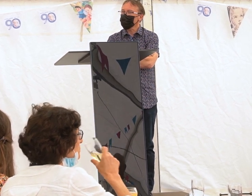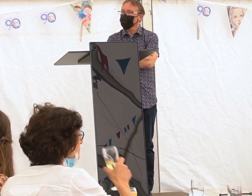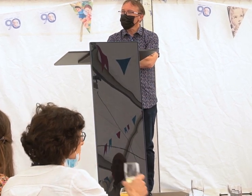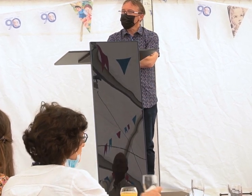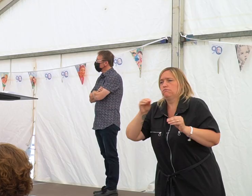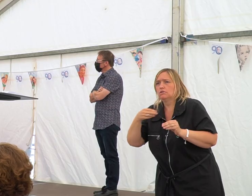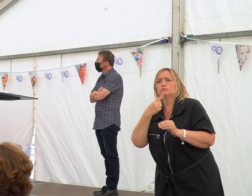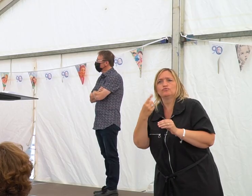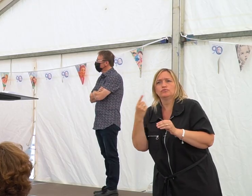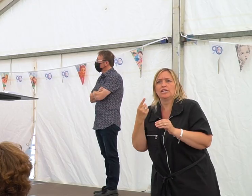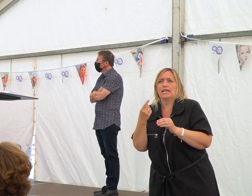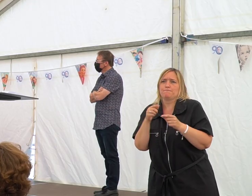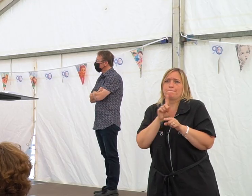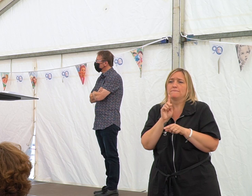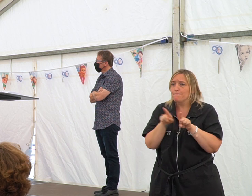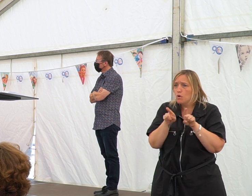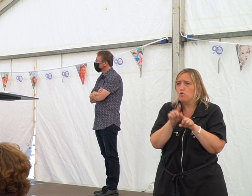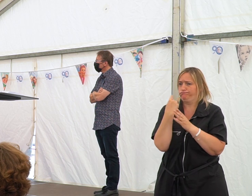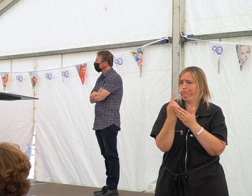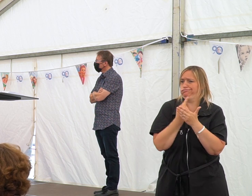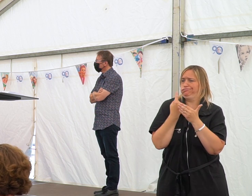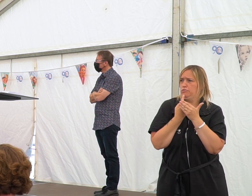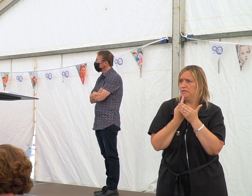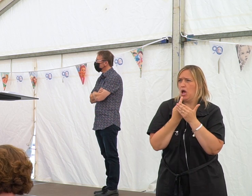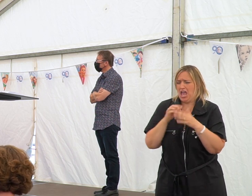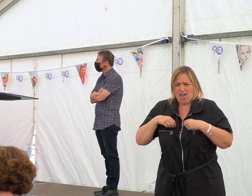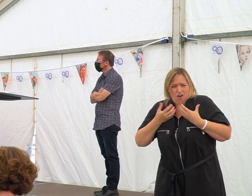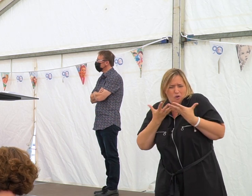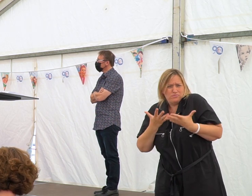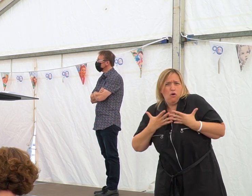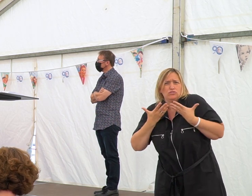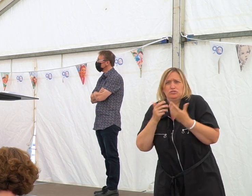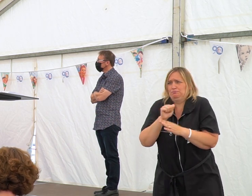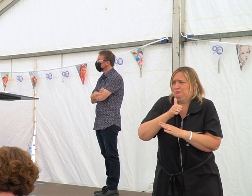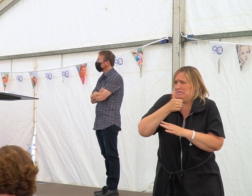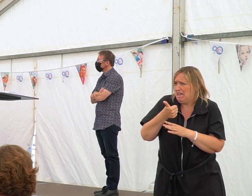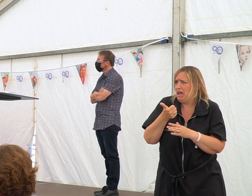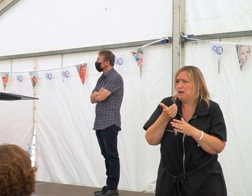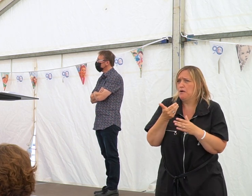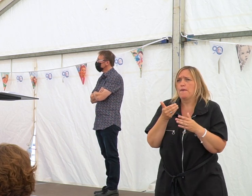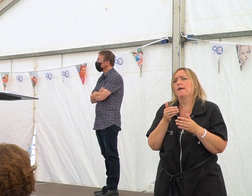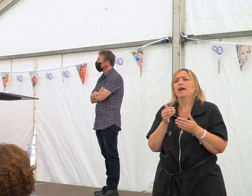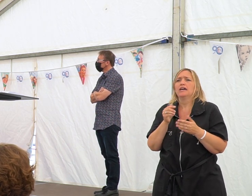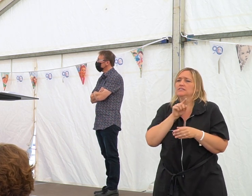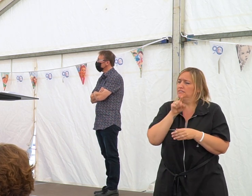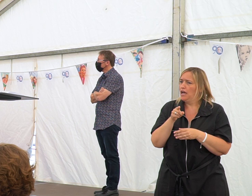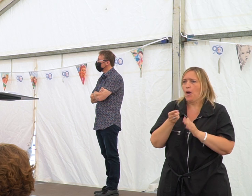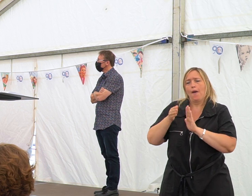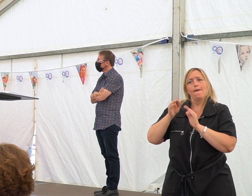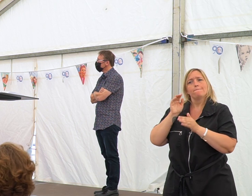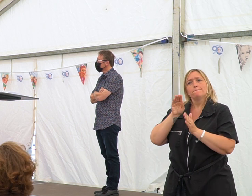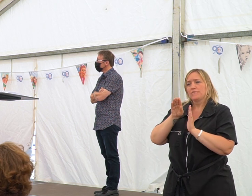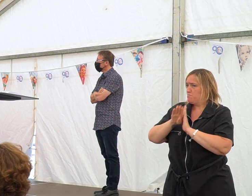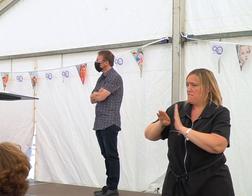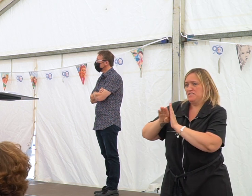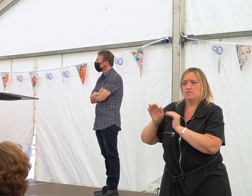même adopter des périodes de confinement. L'ambiance anxiogène de cette période ne nous a pas empêchés de mener ce